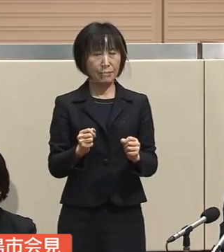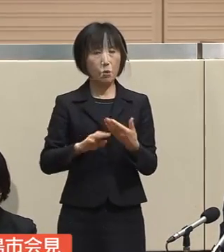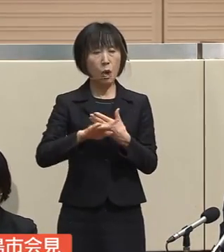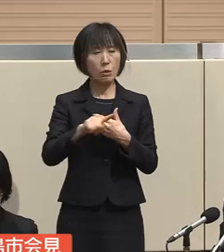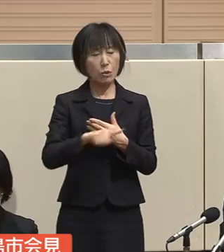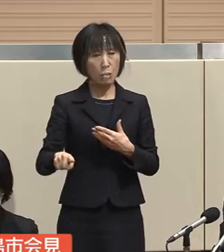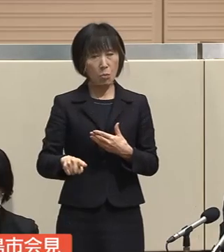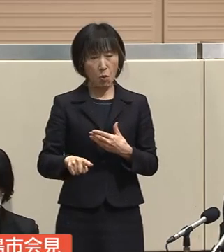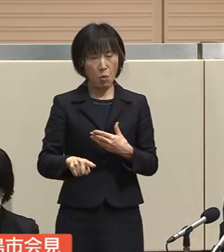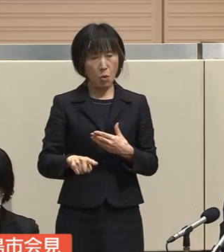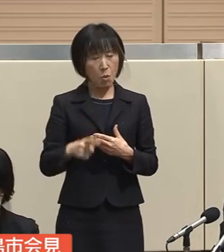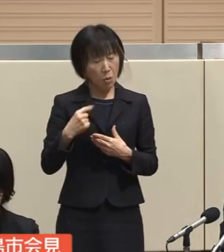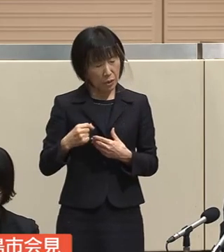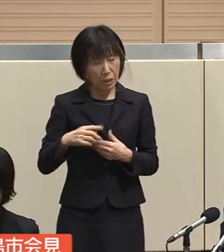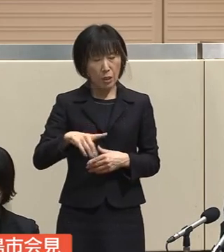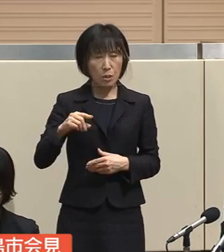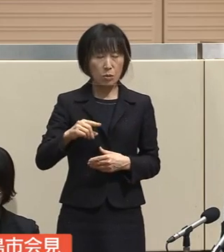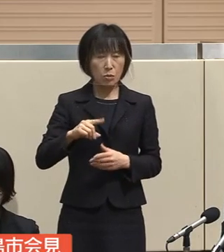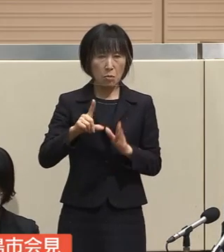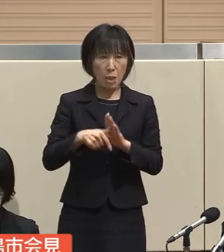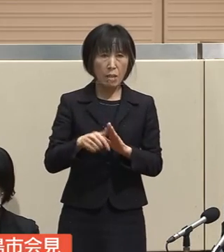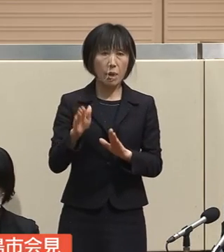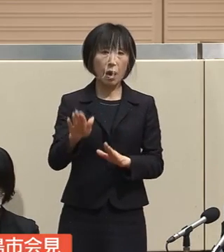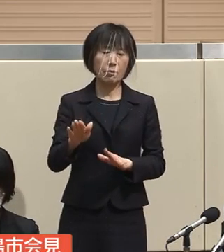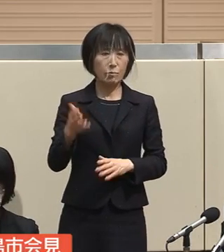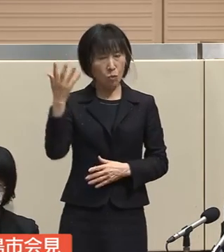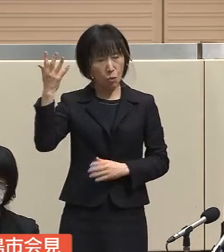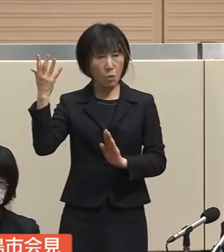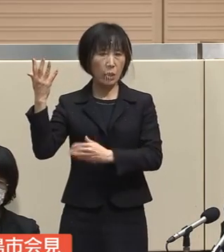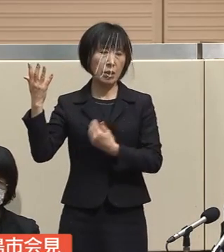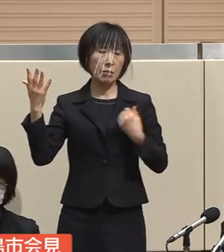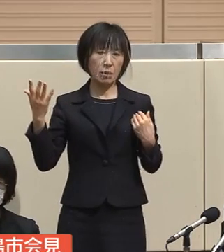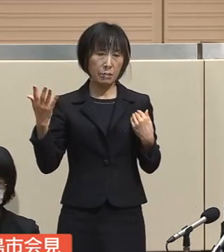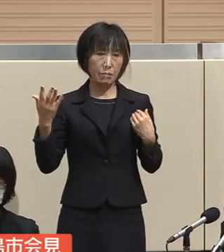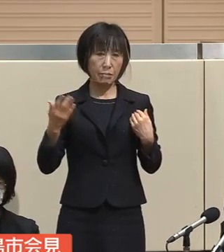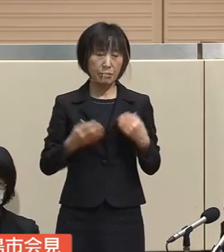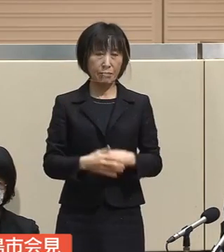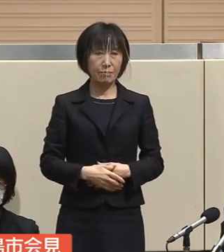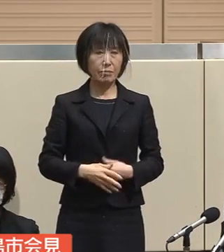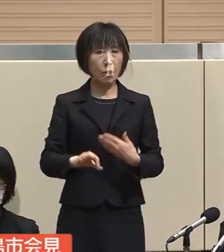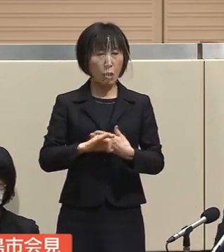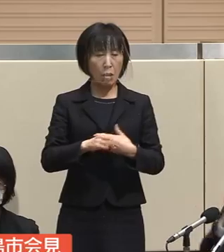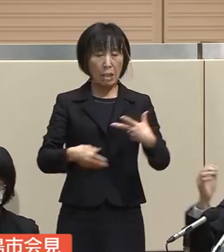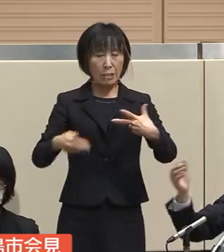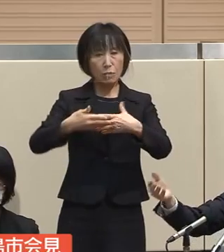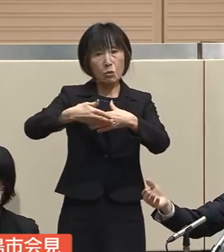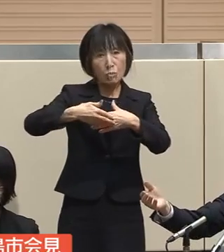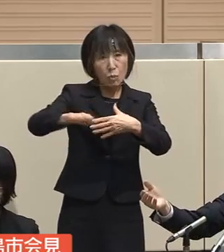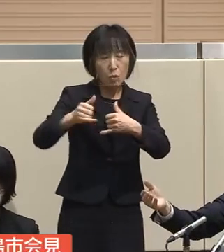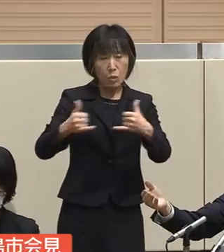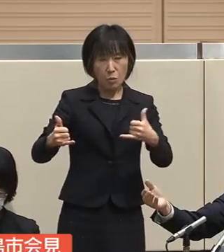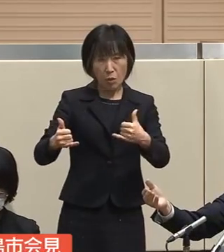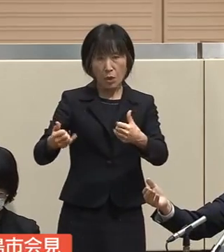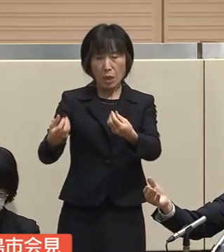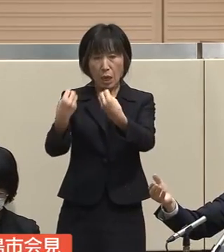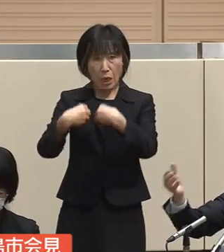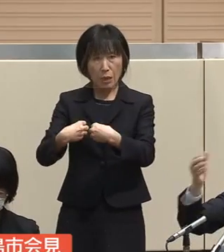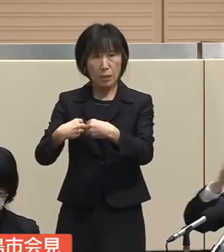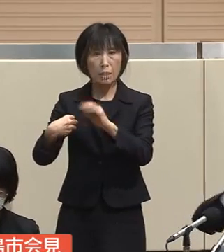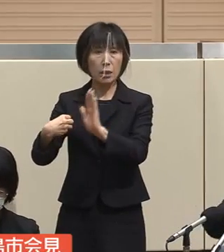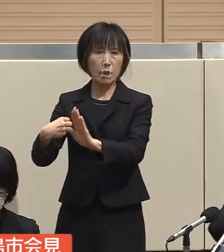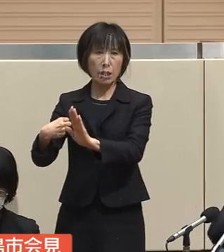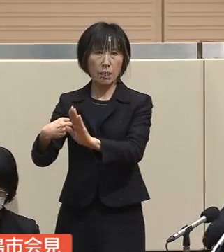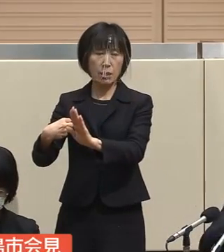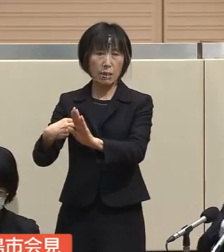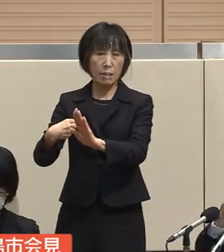るという可能性がありますので、でしかも例えば施設の外、施設の外の方が感染者で、この